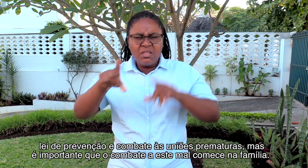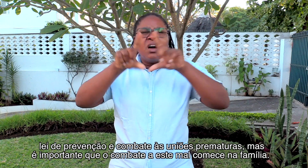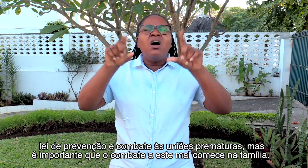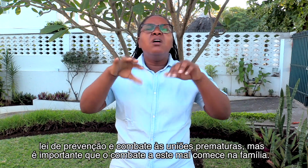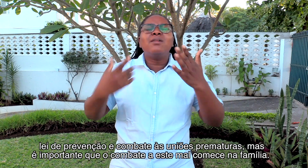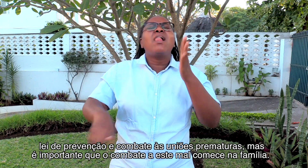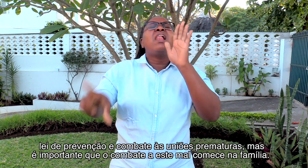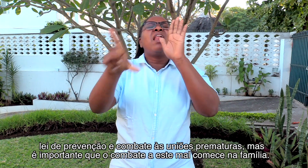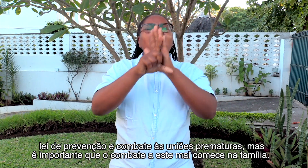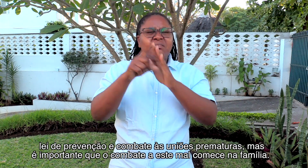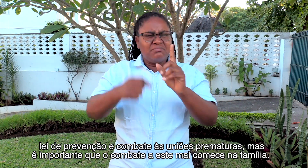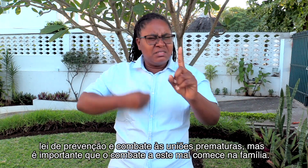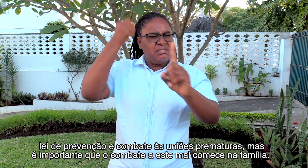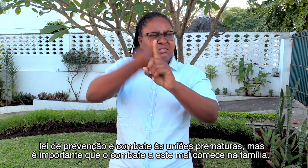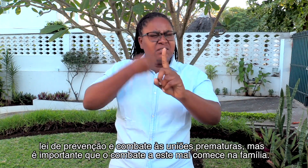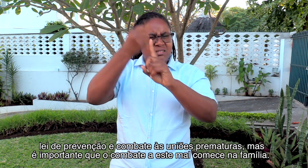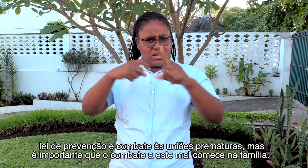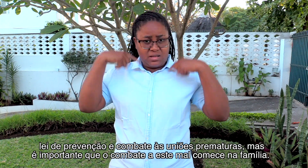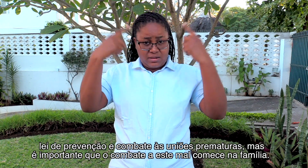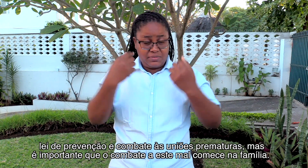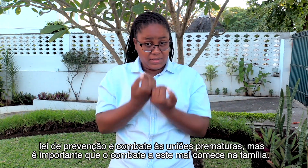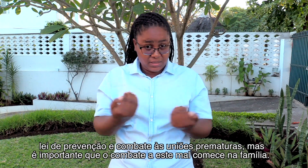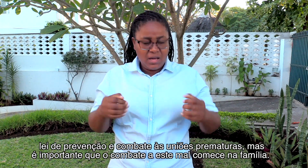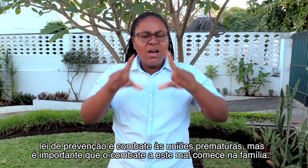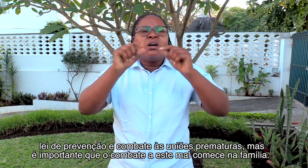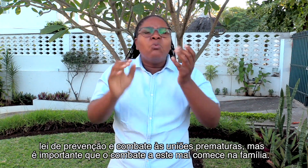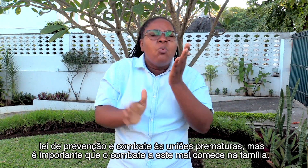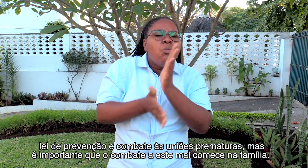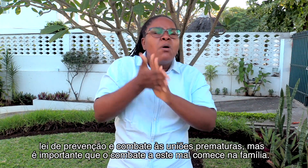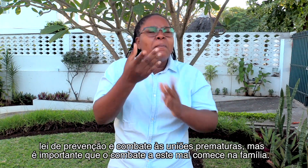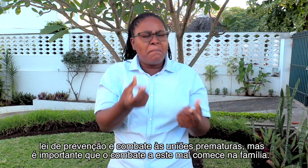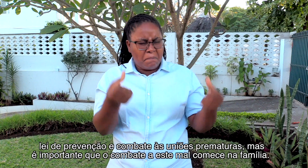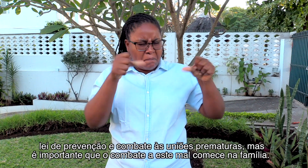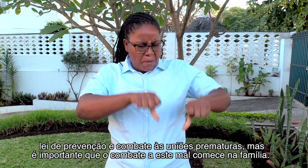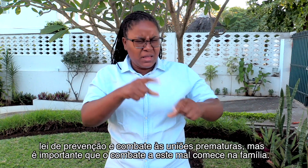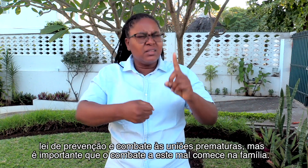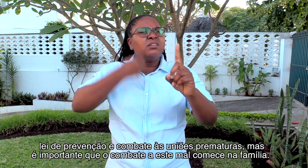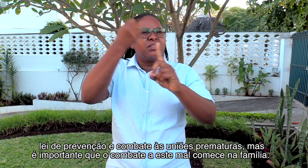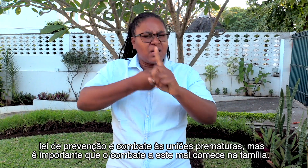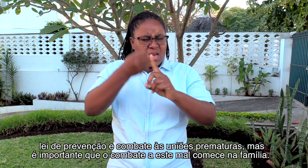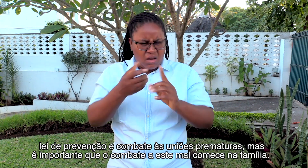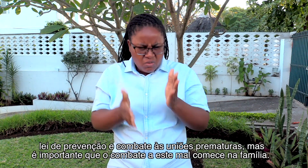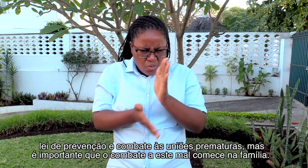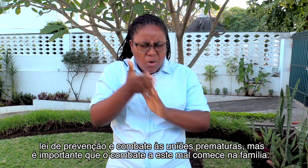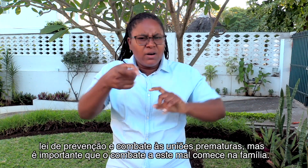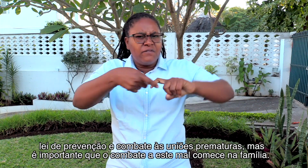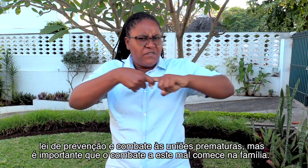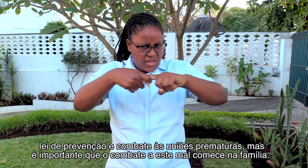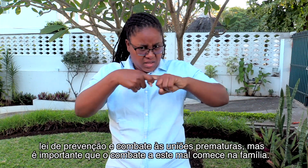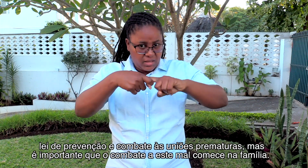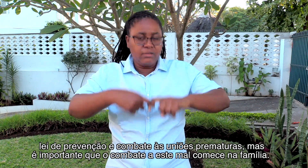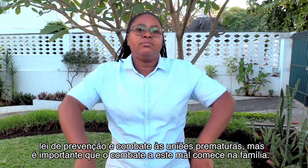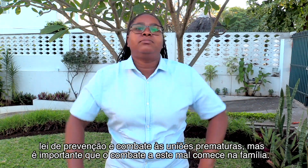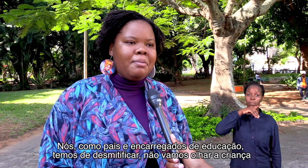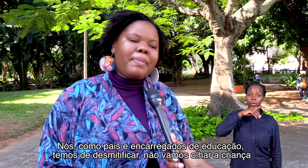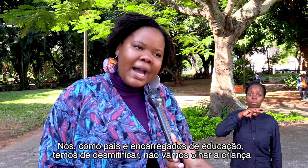outubro, Lei de Prevenção e Combate às Uniões Prematuras, mas é importante que o combate a este mal comece na